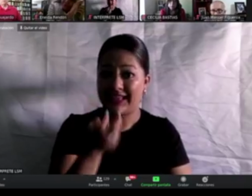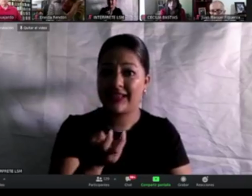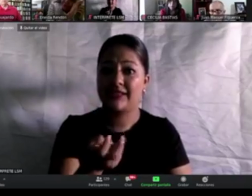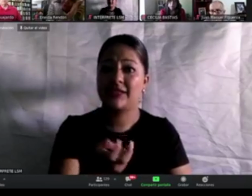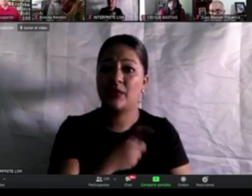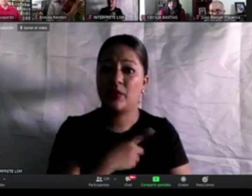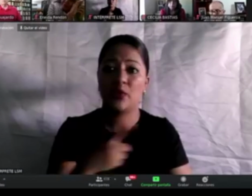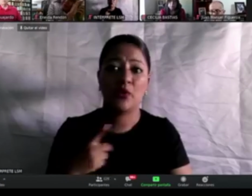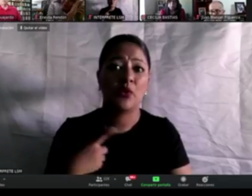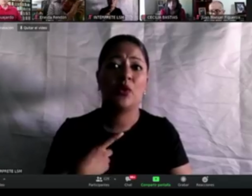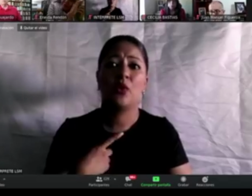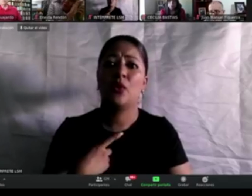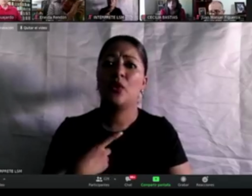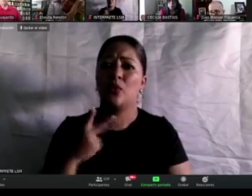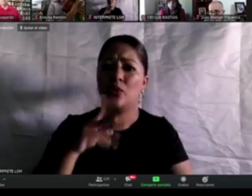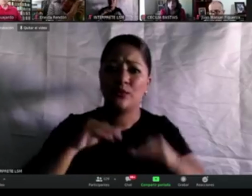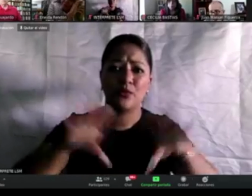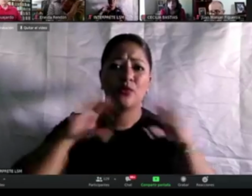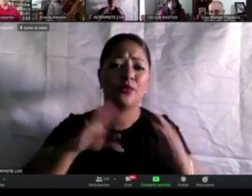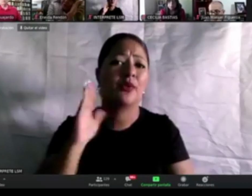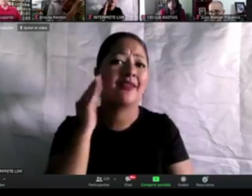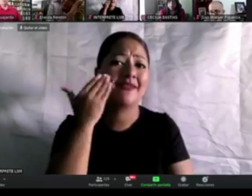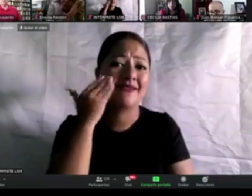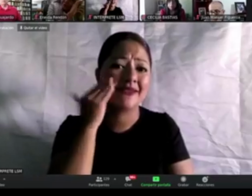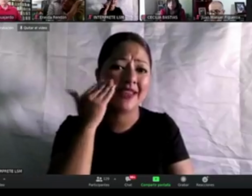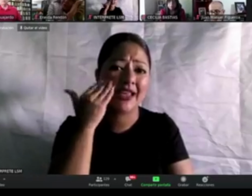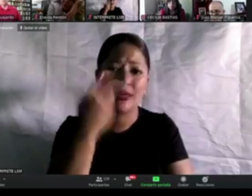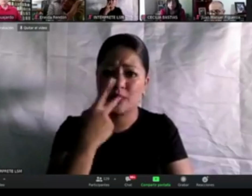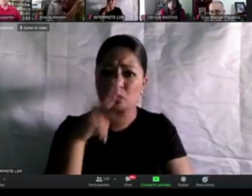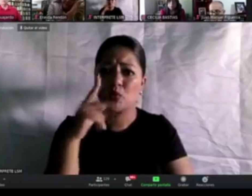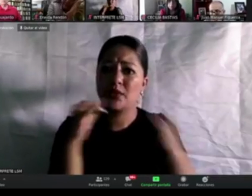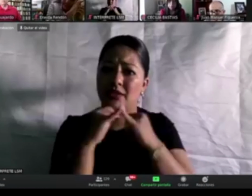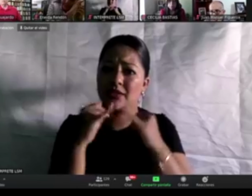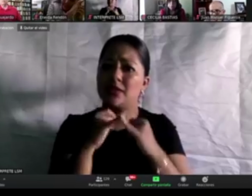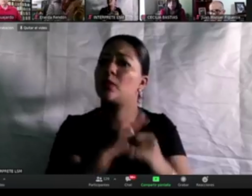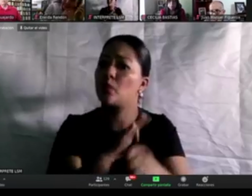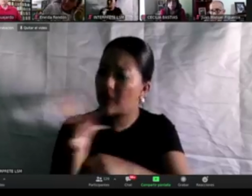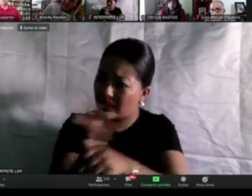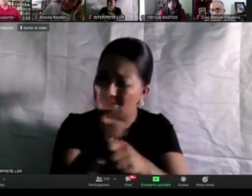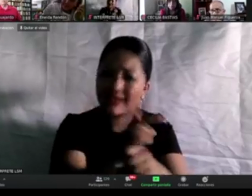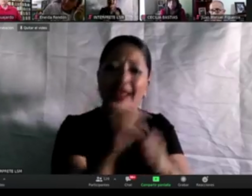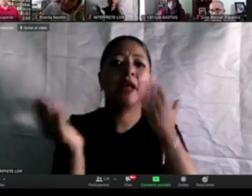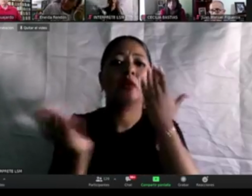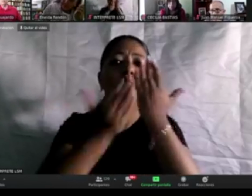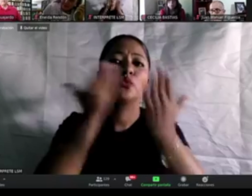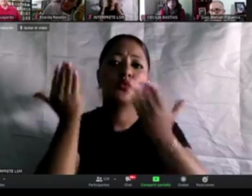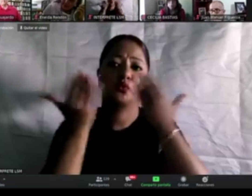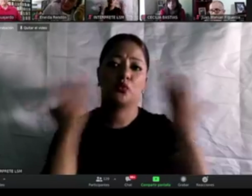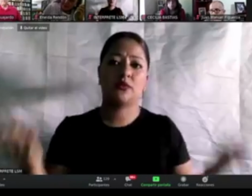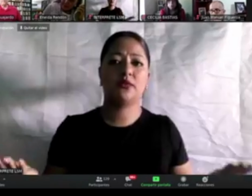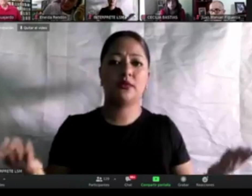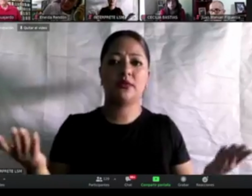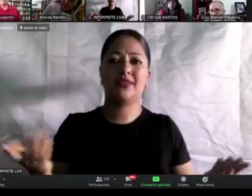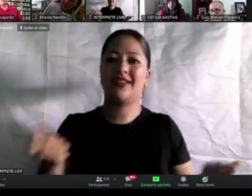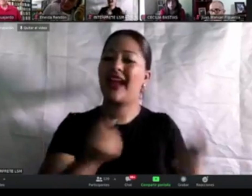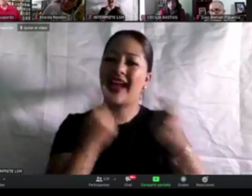de los medios que tienen puede ser facebook de la institución convoquen a los estudiantes tal vez al principio haya